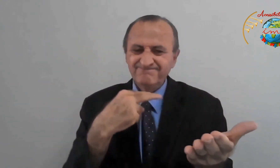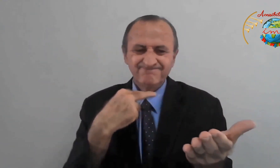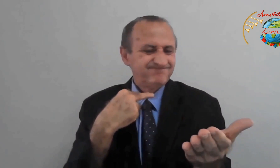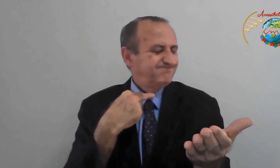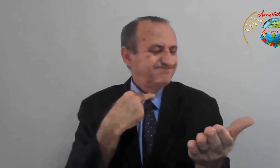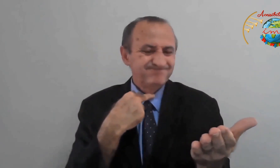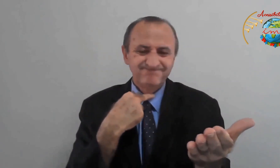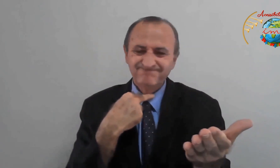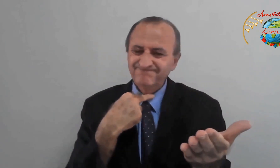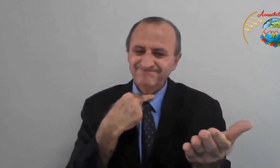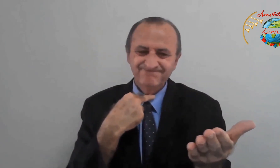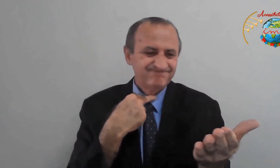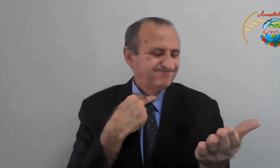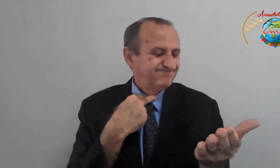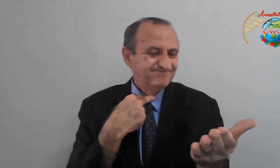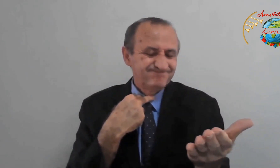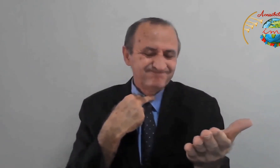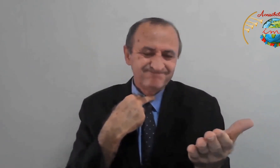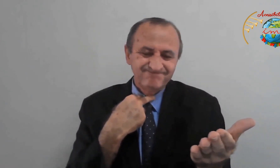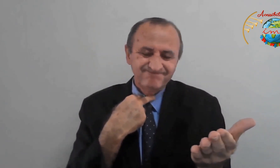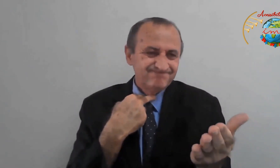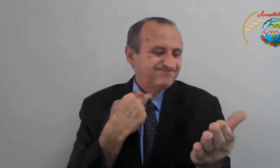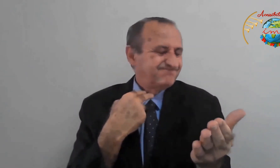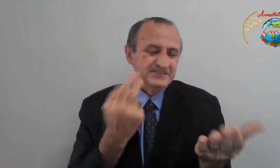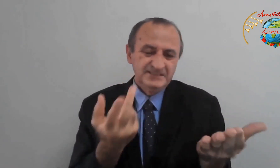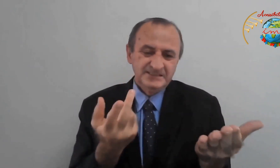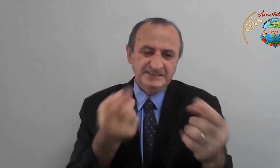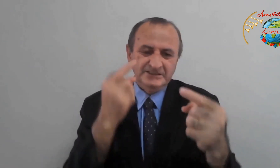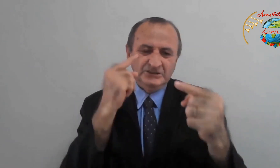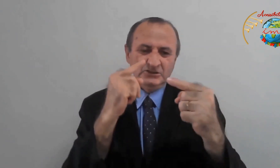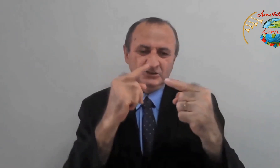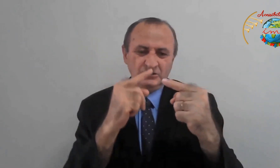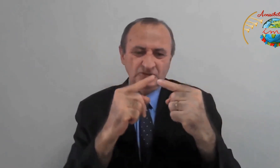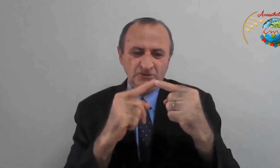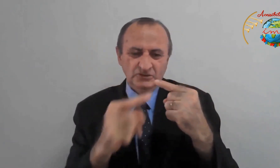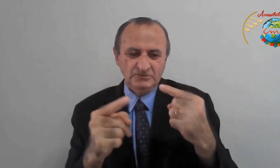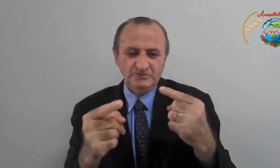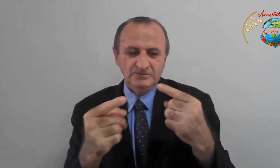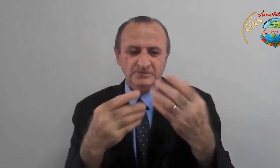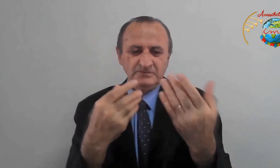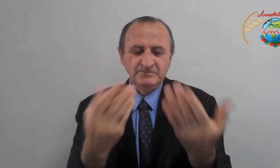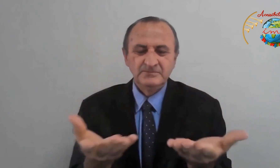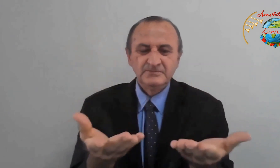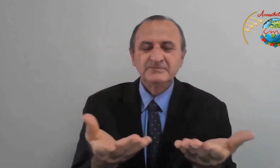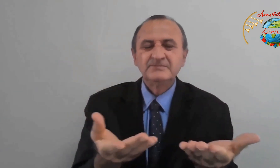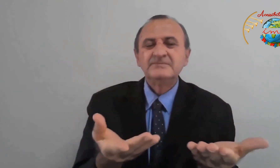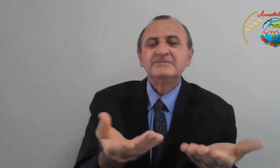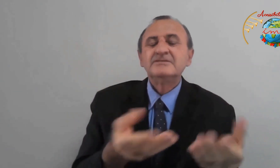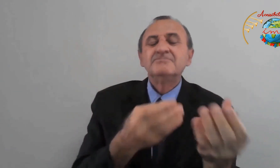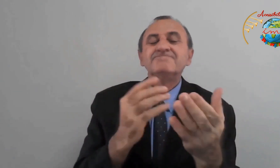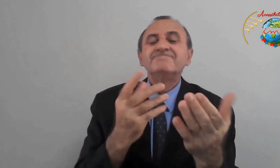Então, como não podia ler a palavra de Deus, a Bíblia, estava proibida essa leitura.